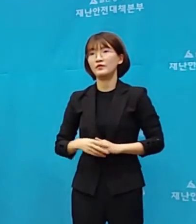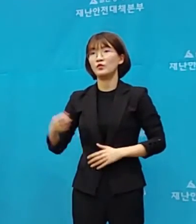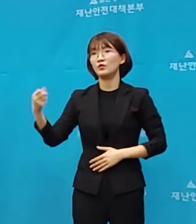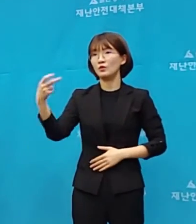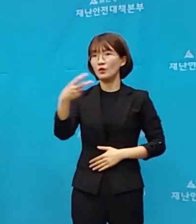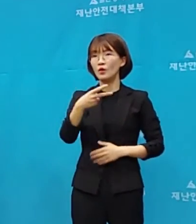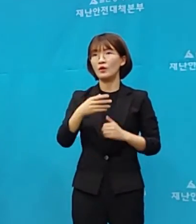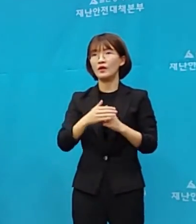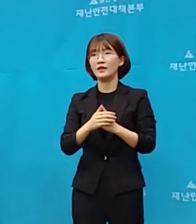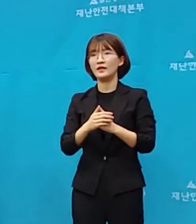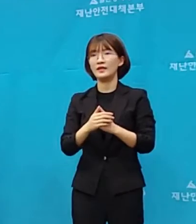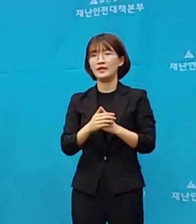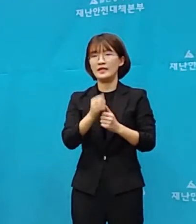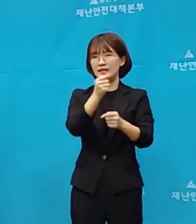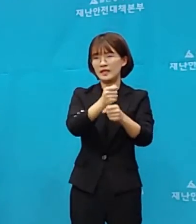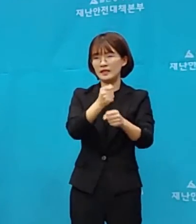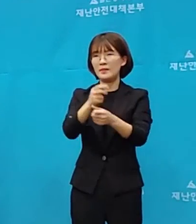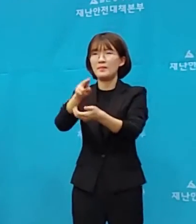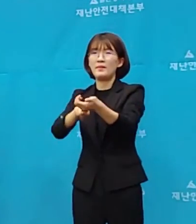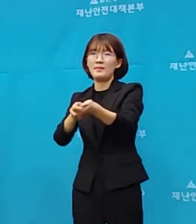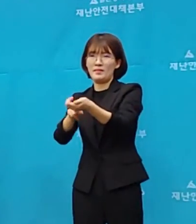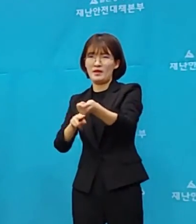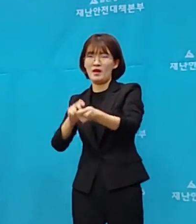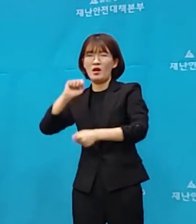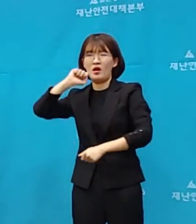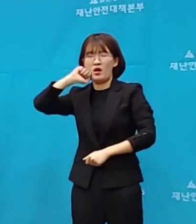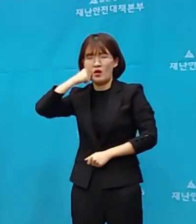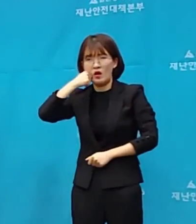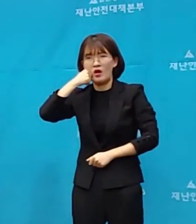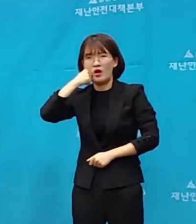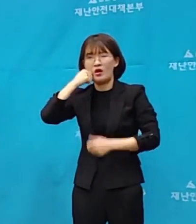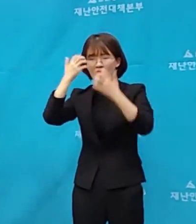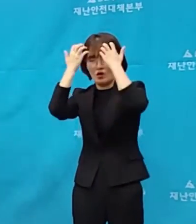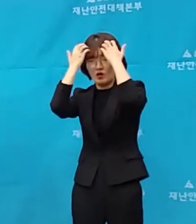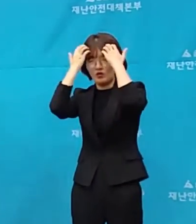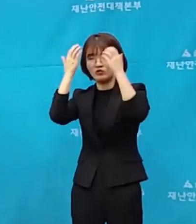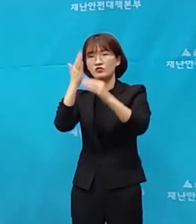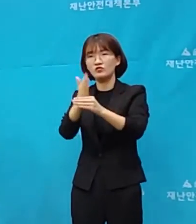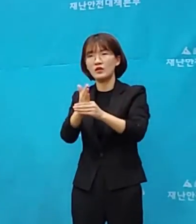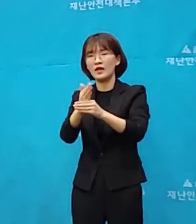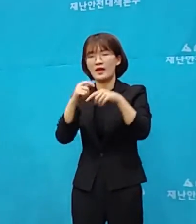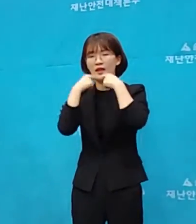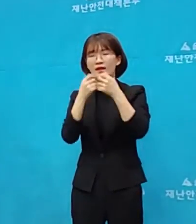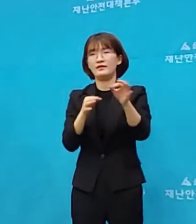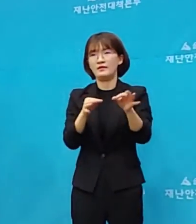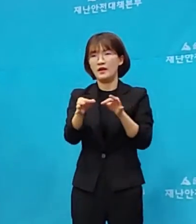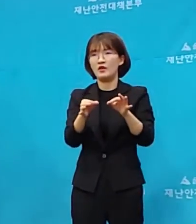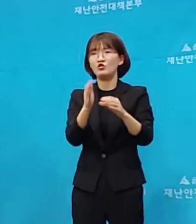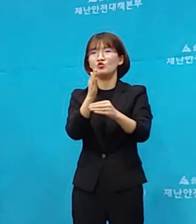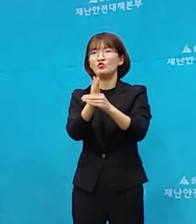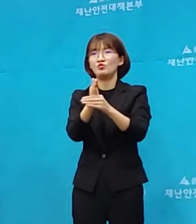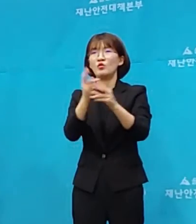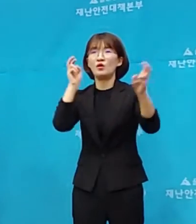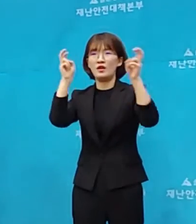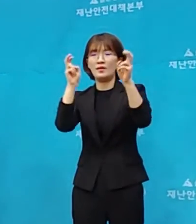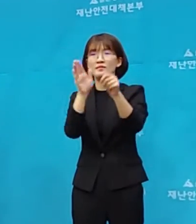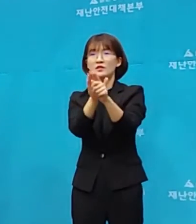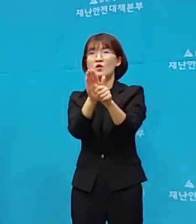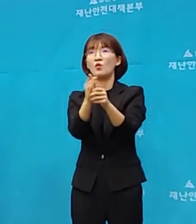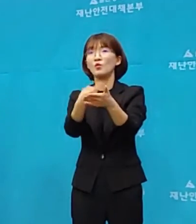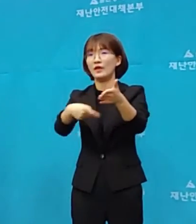또 생산 및 판매에 어려움을 겪고 있는 소상공인 중소기업 지원을 위해